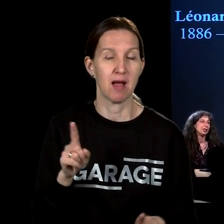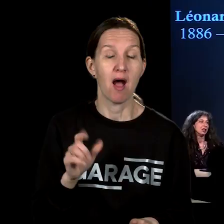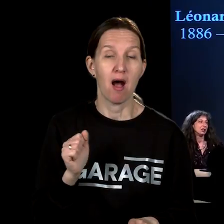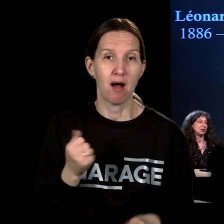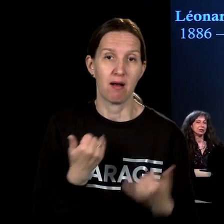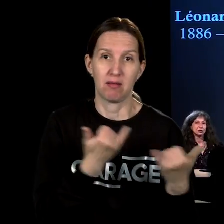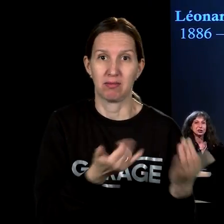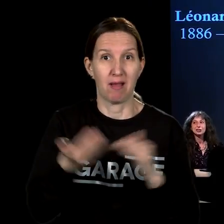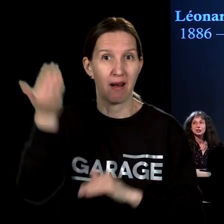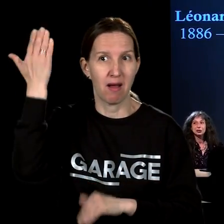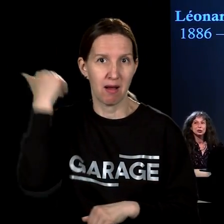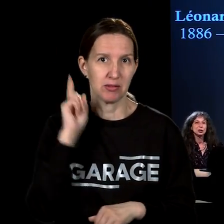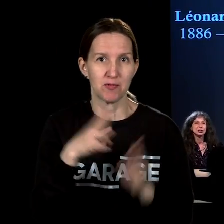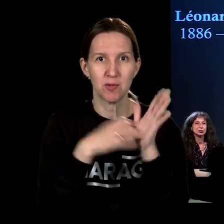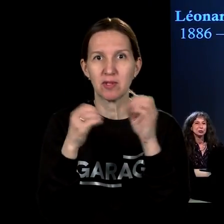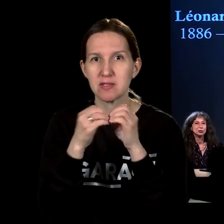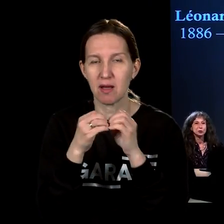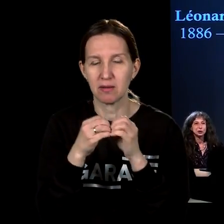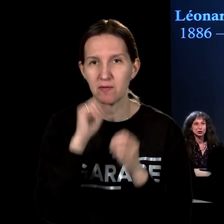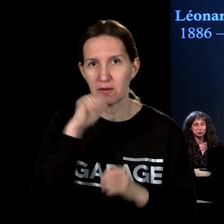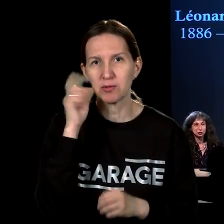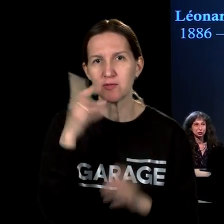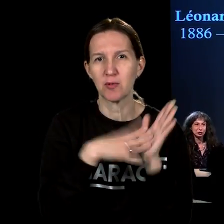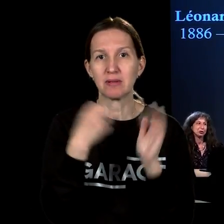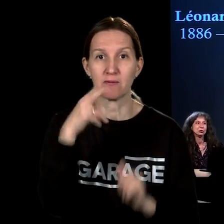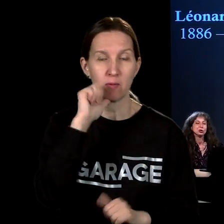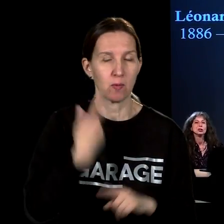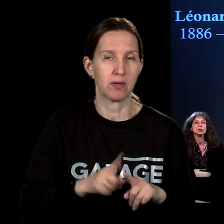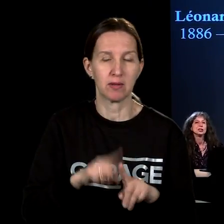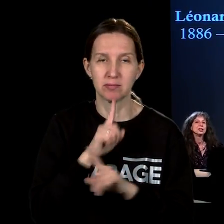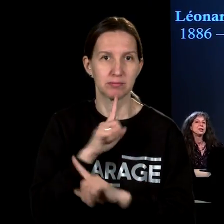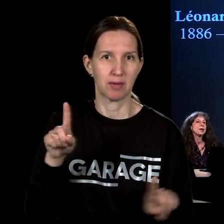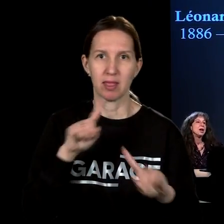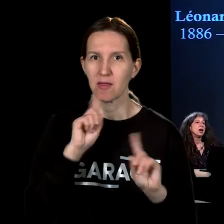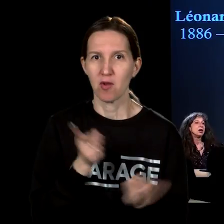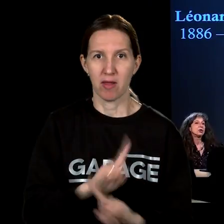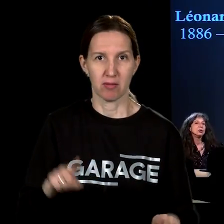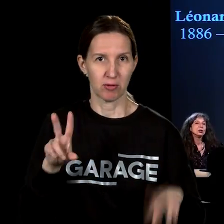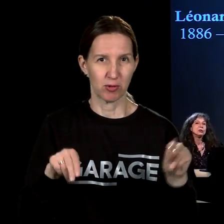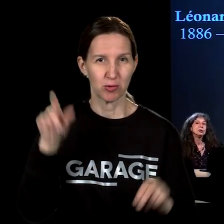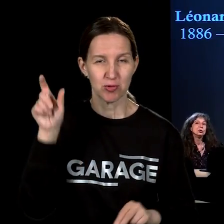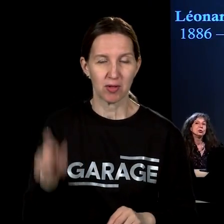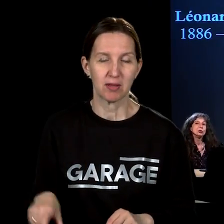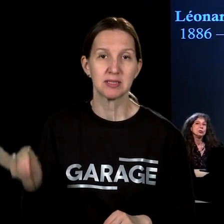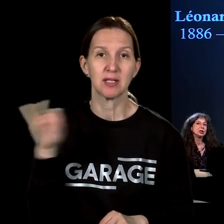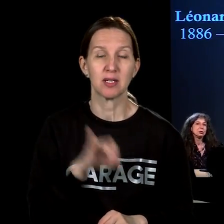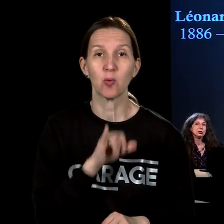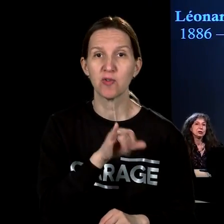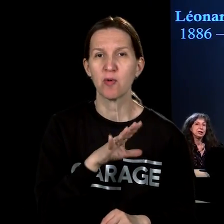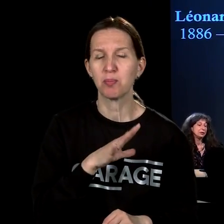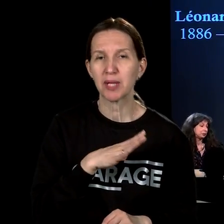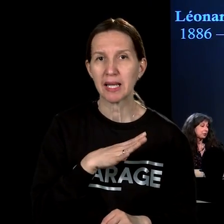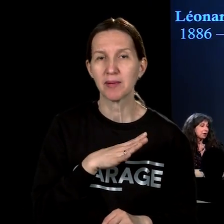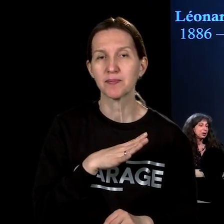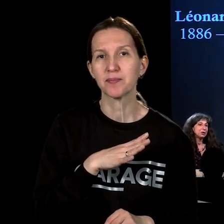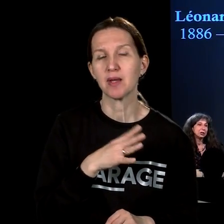тогда для там, 10-х годов, 13-го года в Париже это было что-то такое совершенно невероятное. А кроме того, у него были самые...